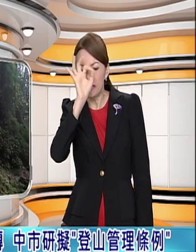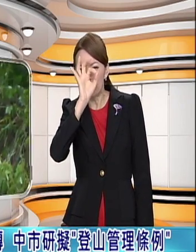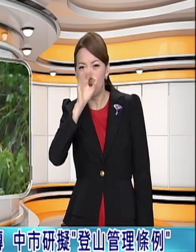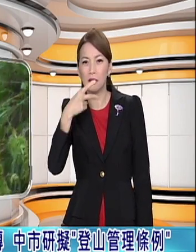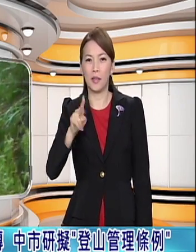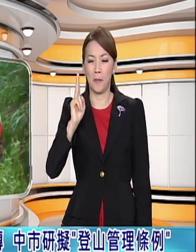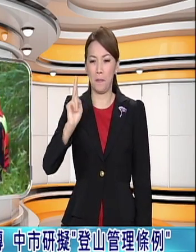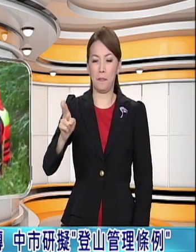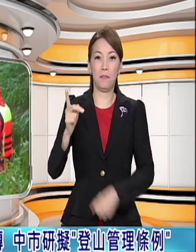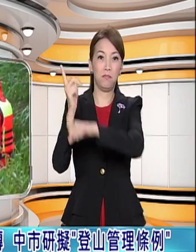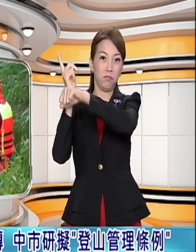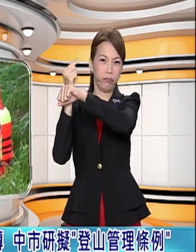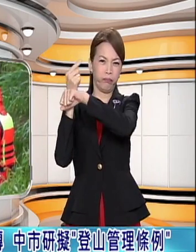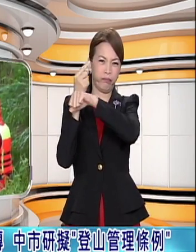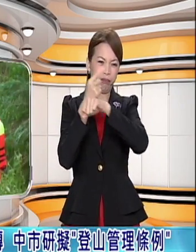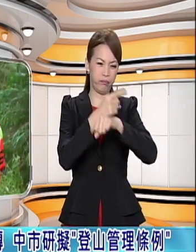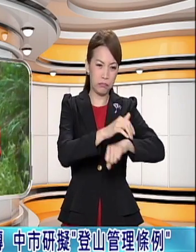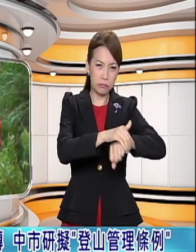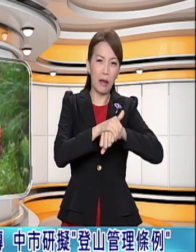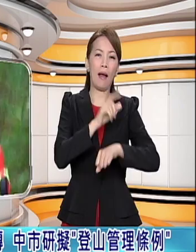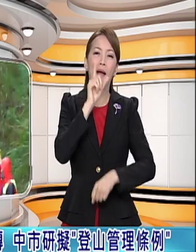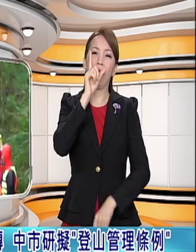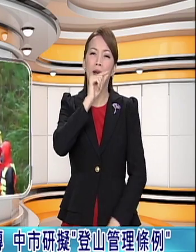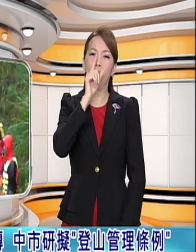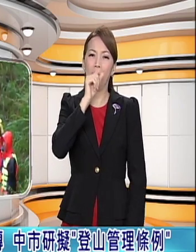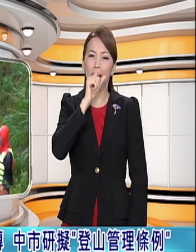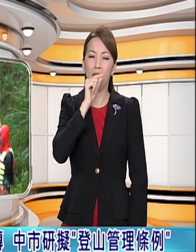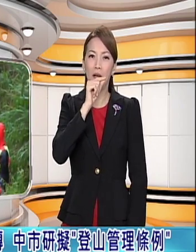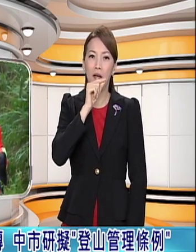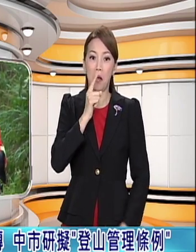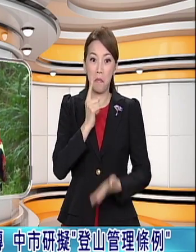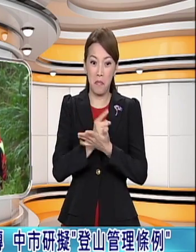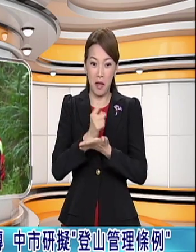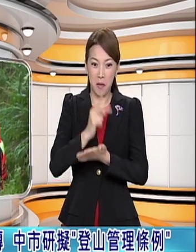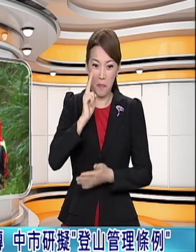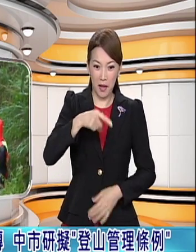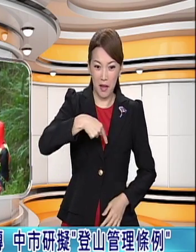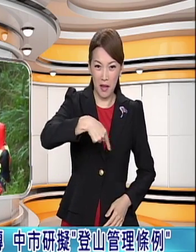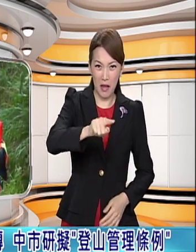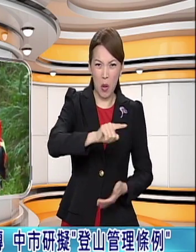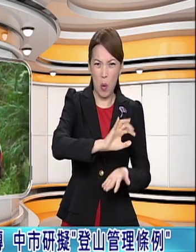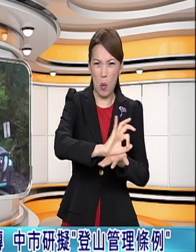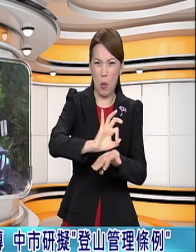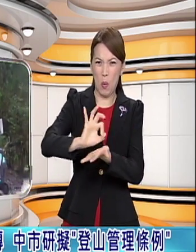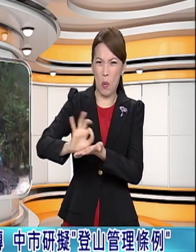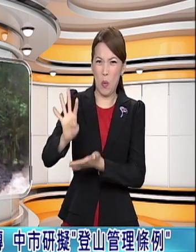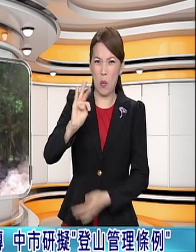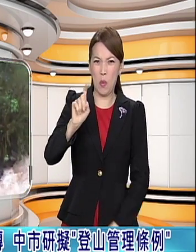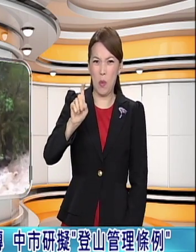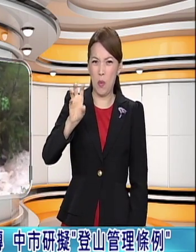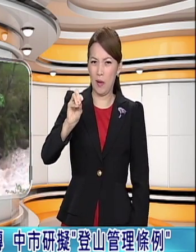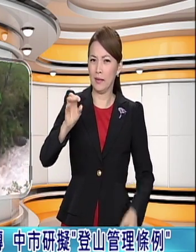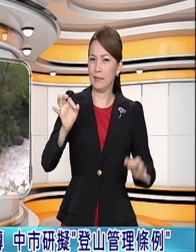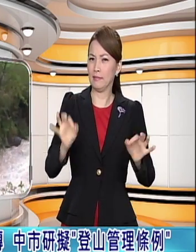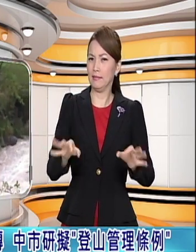救，甚至也常常出动直升机来救援，每次救援的成本都高达数十万